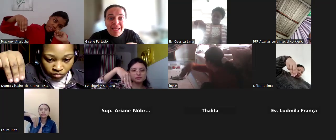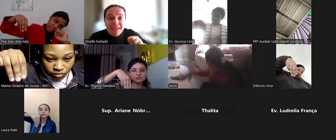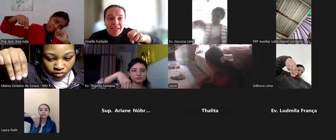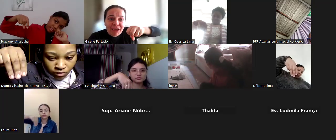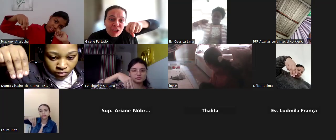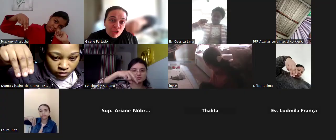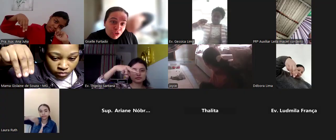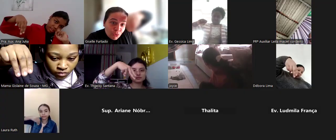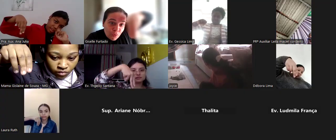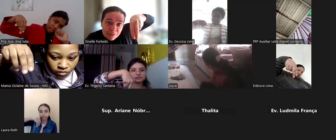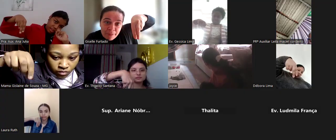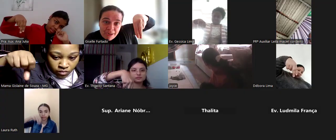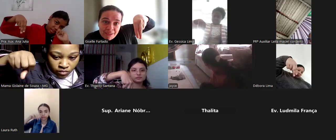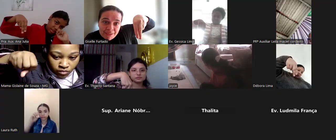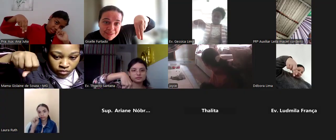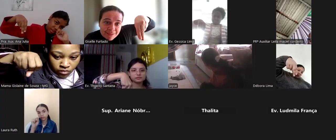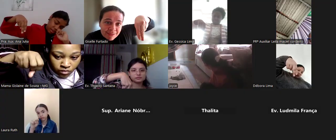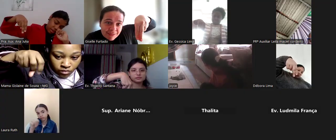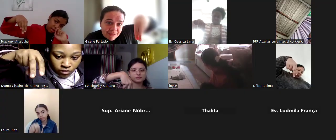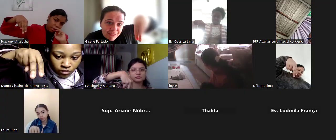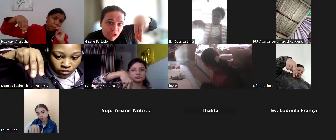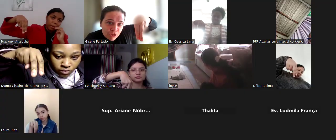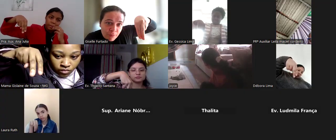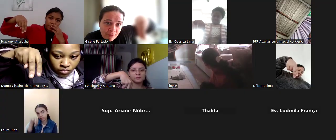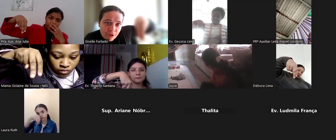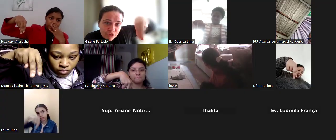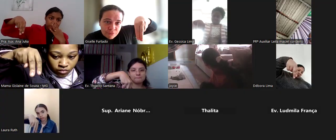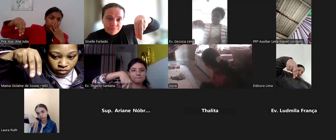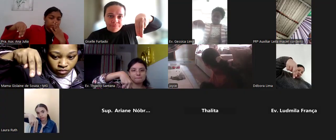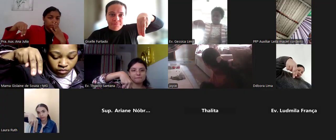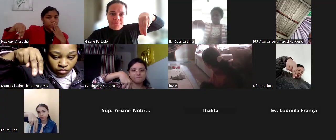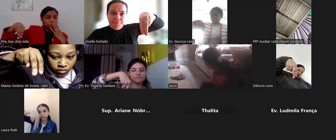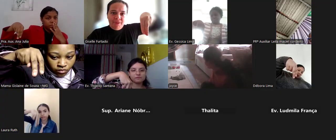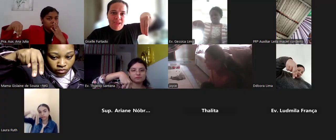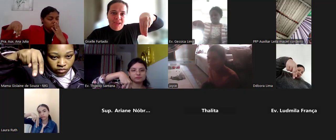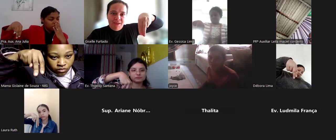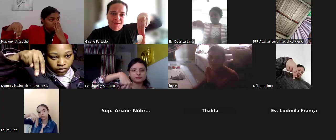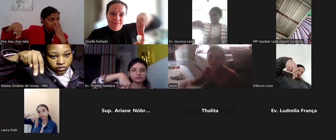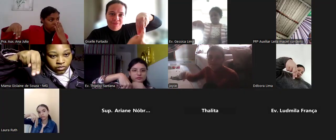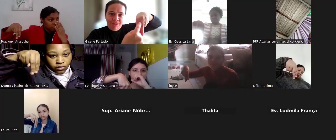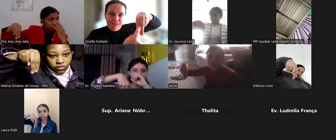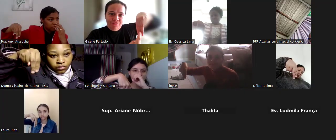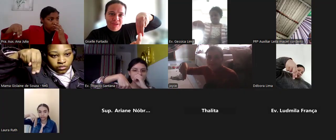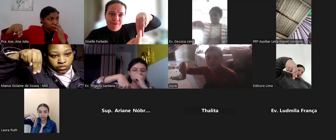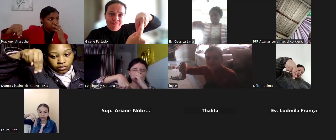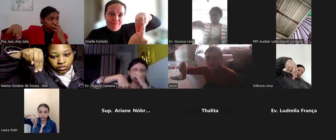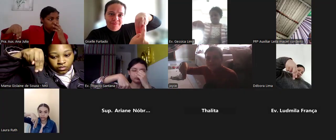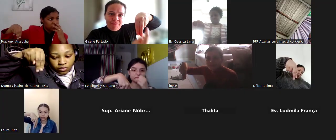N. 2 perninhas, dedinhos para baixo. N. É o desenho do N.